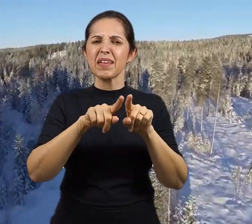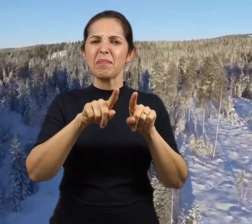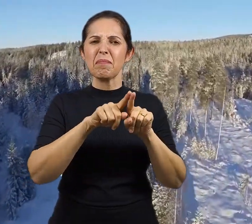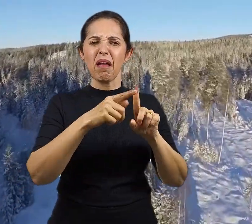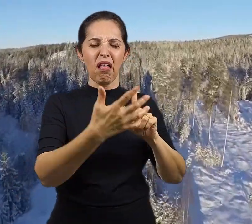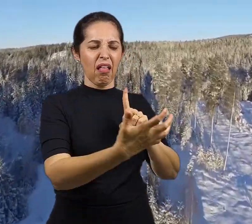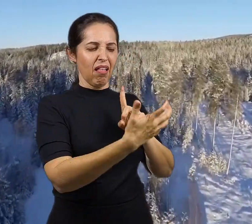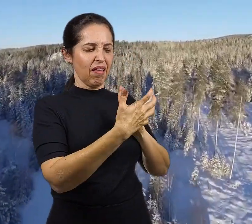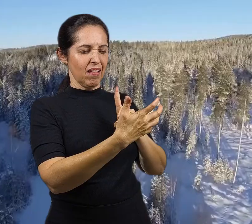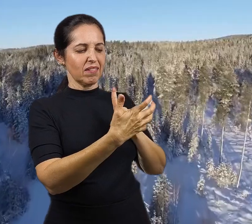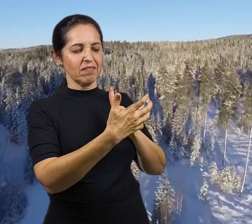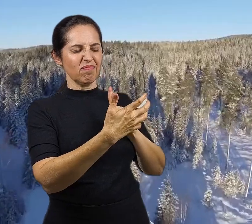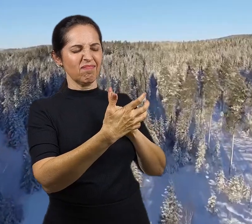sim.